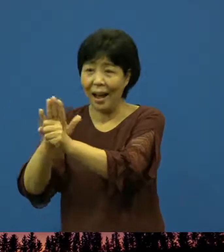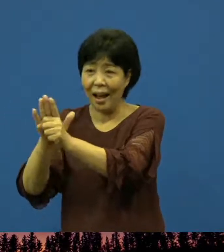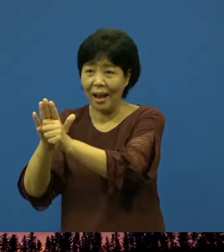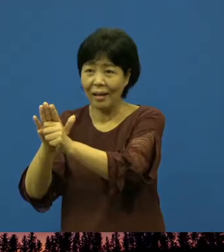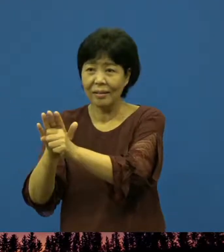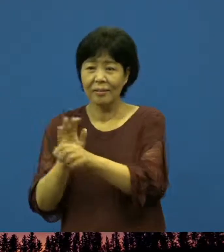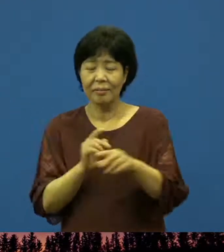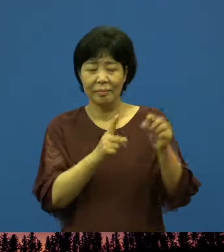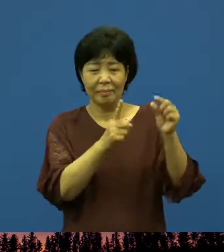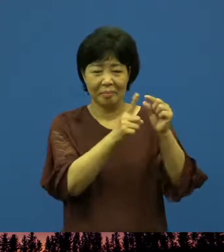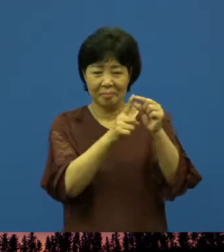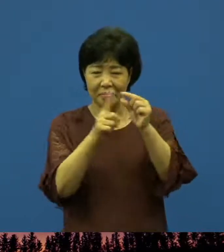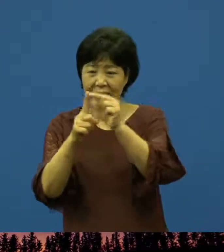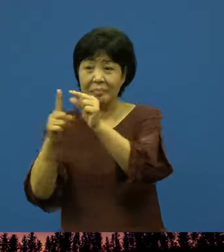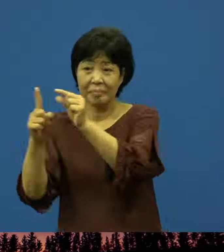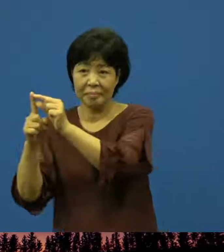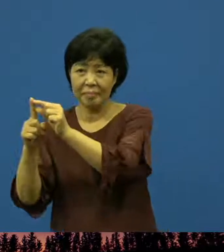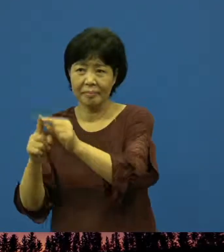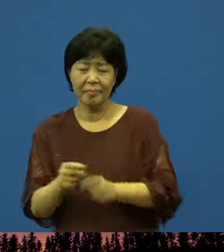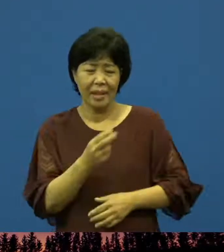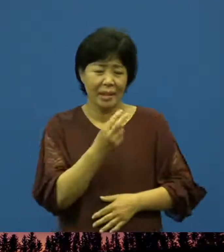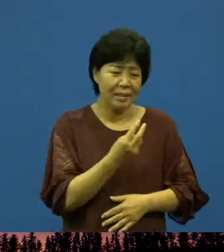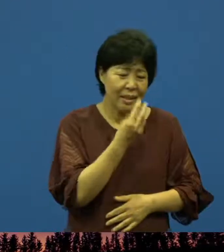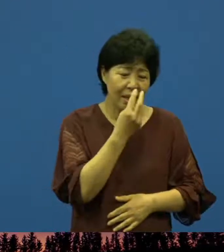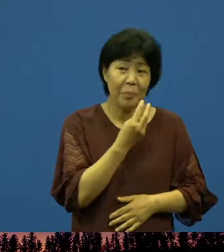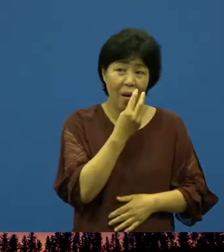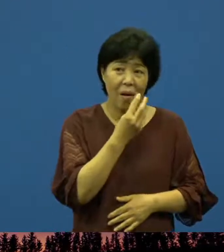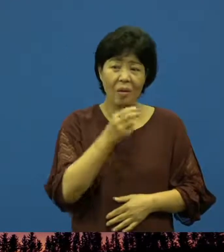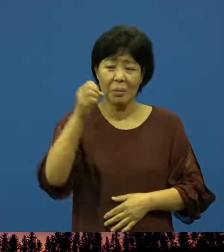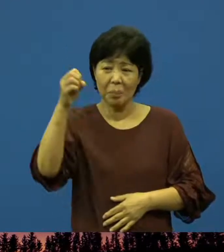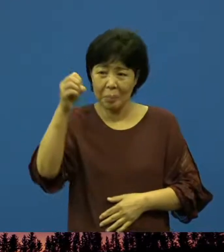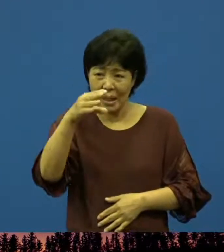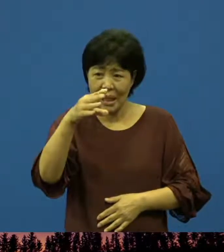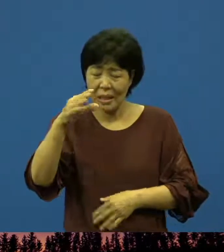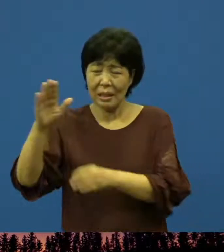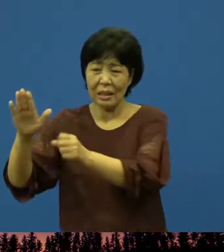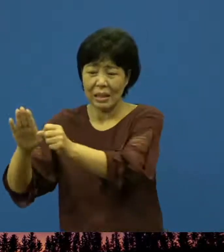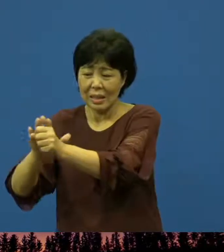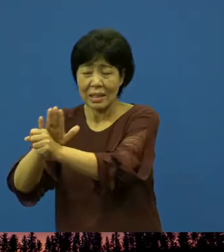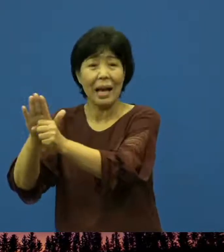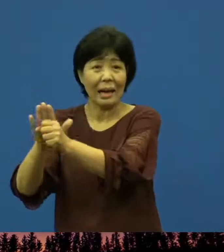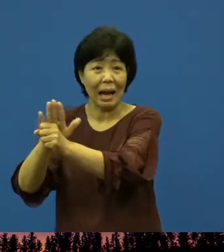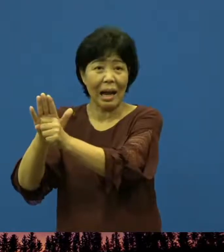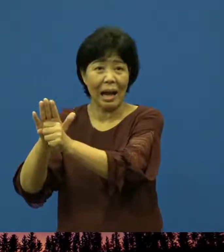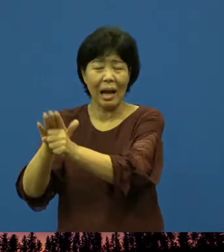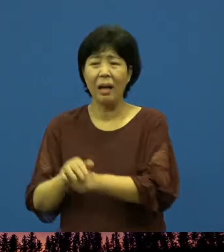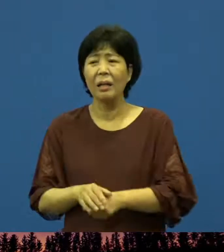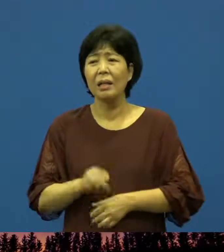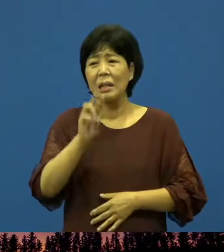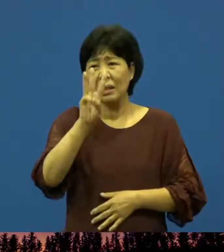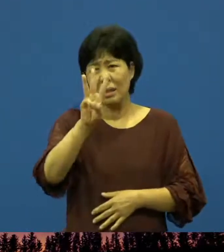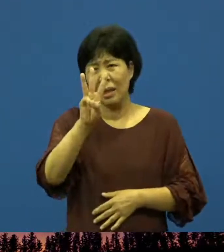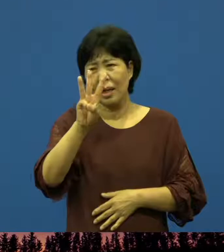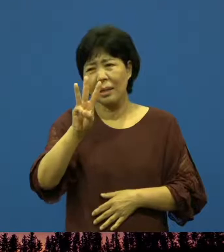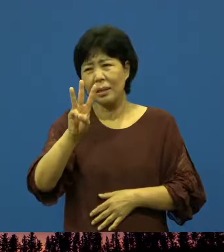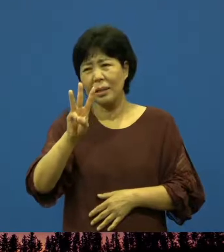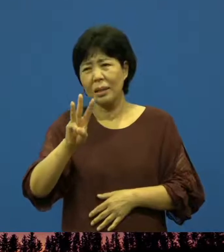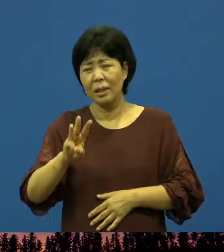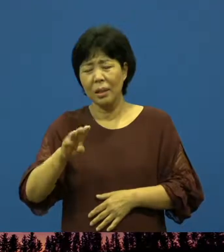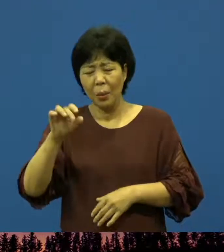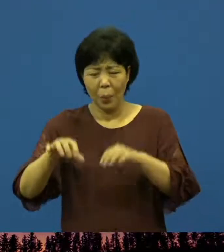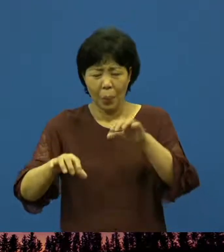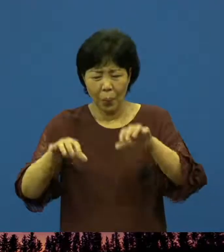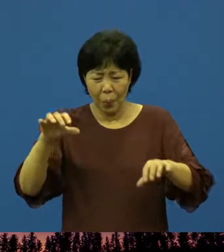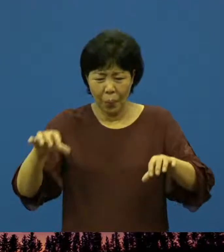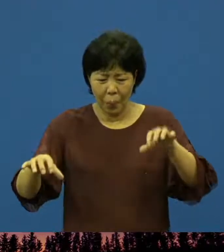야, 여러분, 이 생명이라는 단어와 빛이라는 단어와 사랑이라는 이 주제는 너무 귀한 것이, 이 세 가지는 모든 곳에서